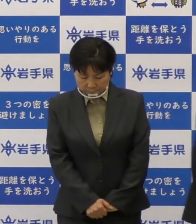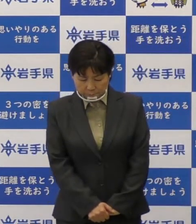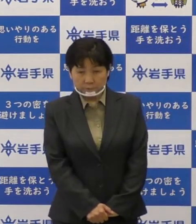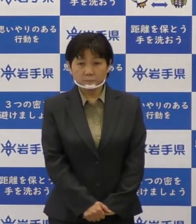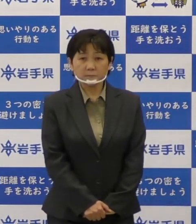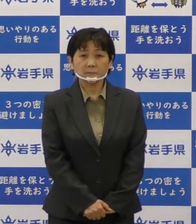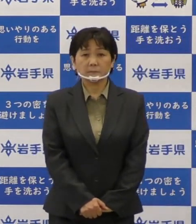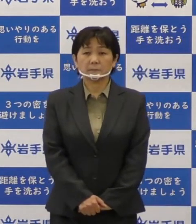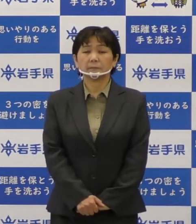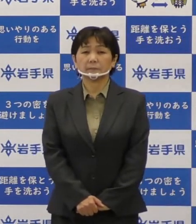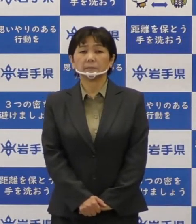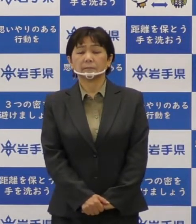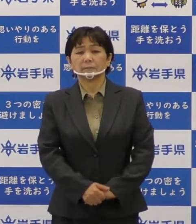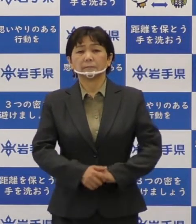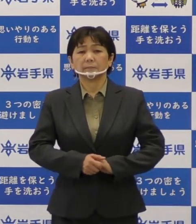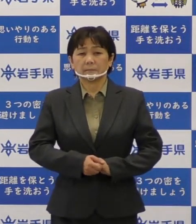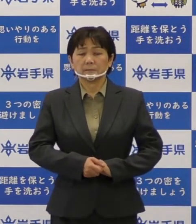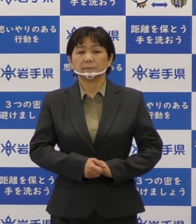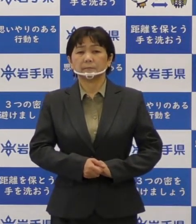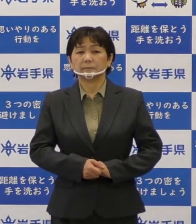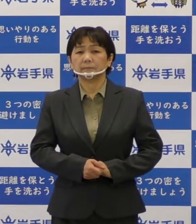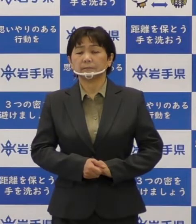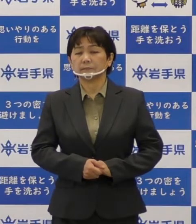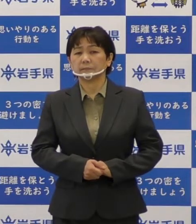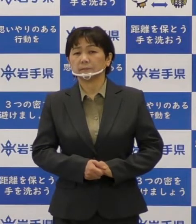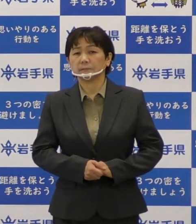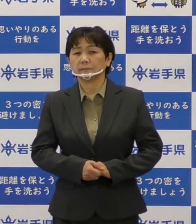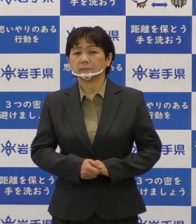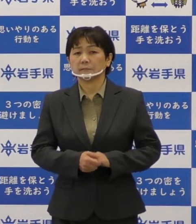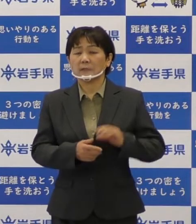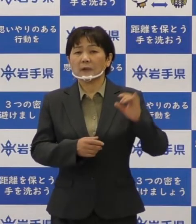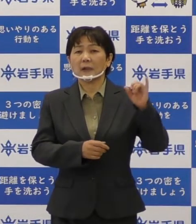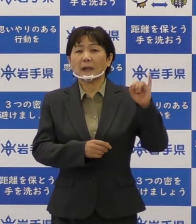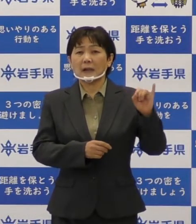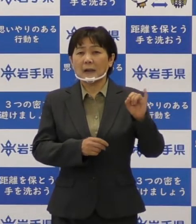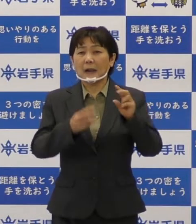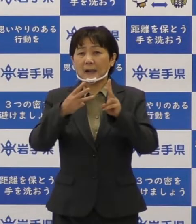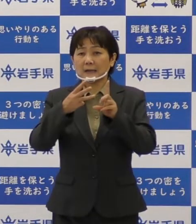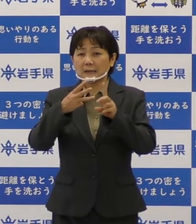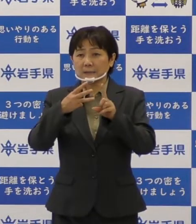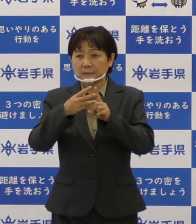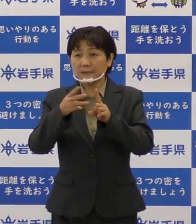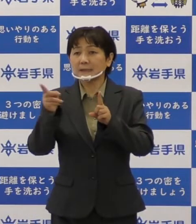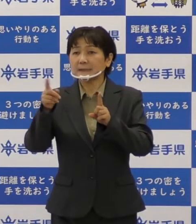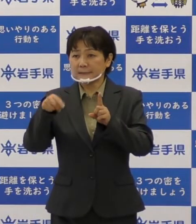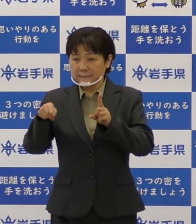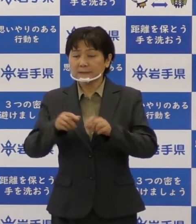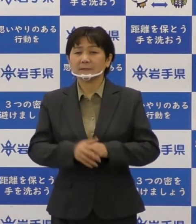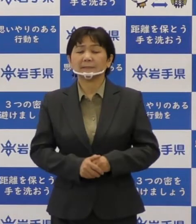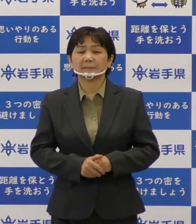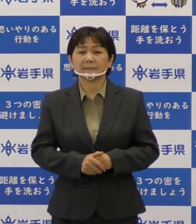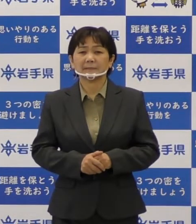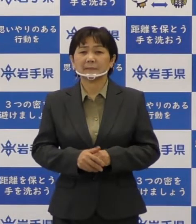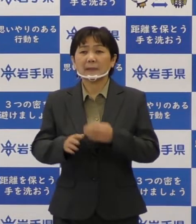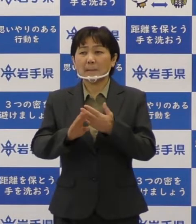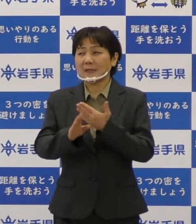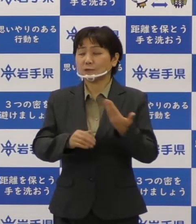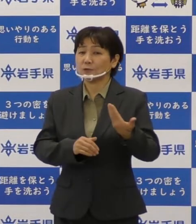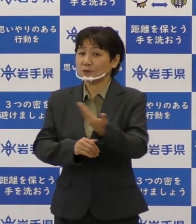IEC はどうぞ、藤田と申します。よろしくお願いします。東北ディスティネーションキャンペーンが今日から開幕ということですけれども